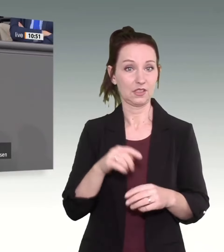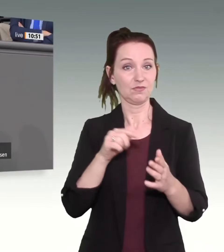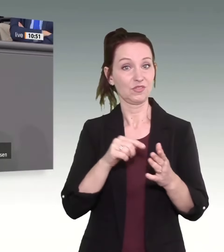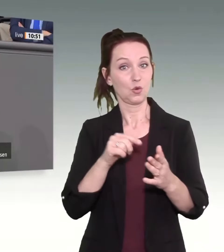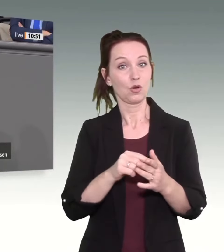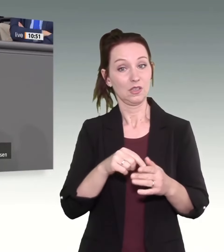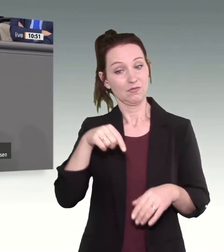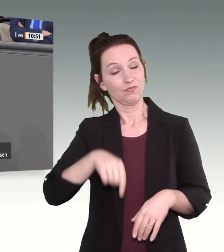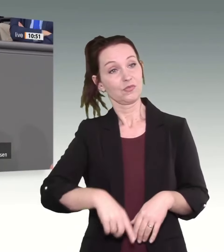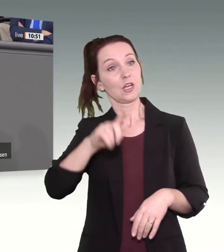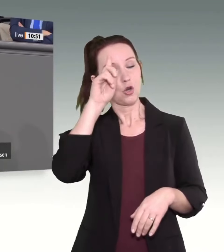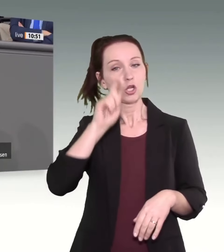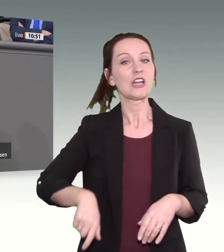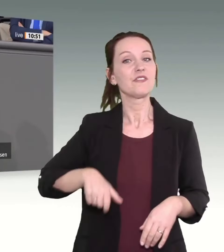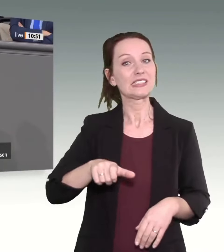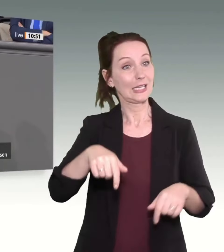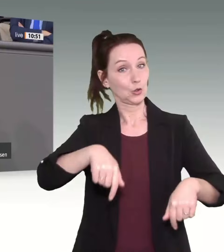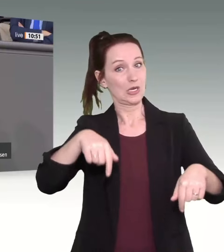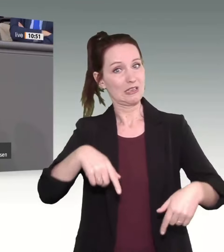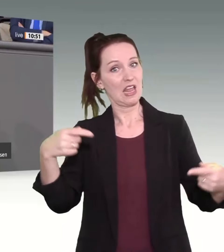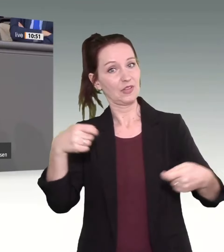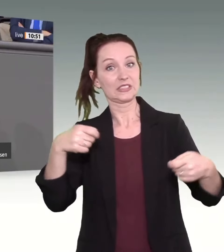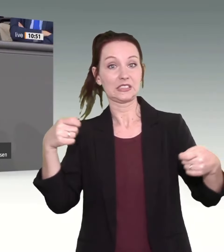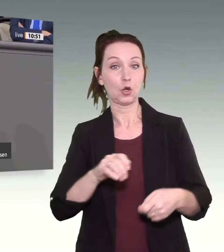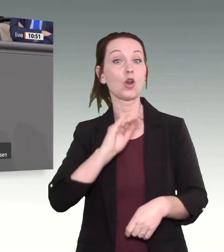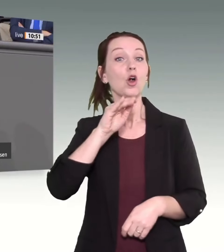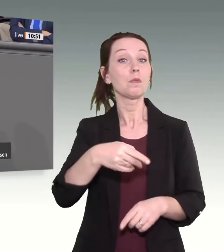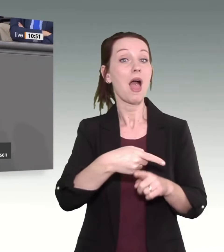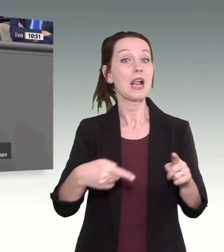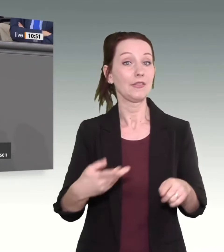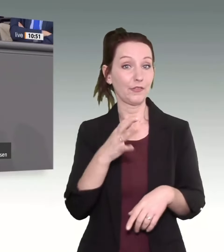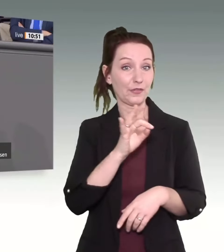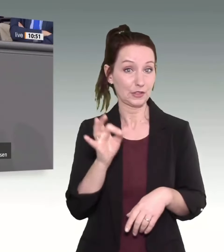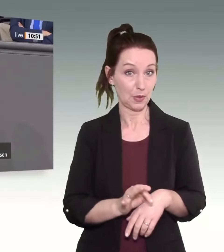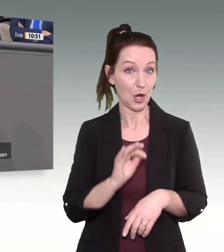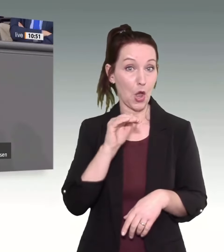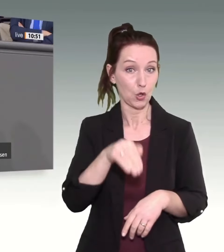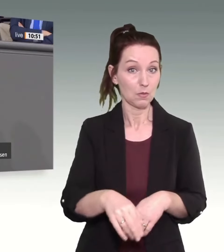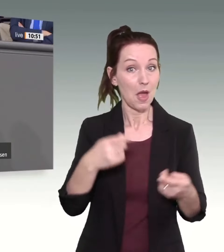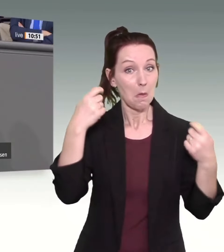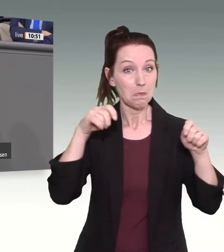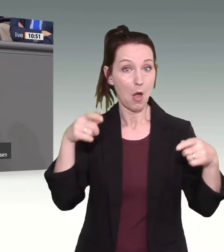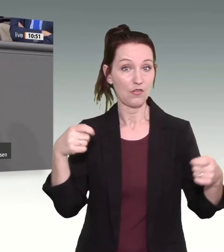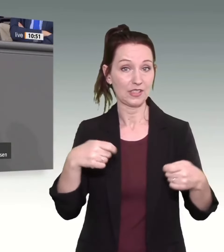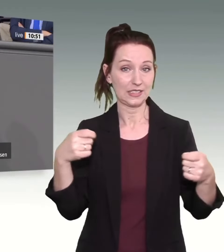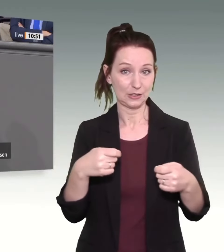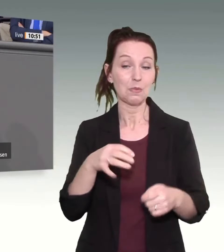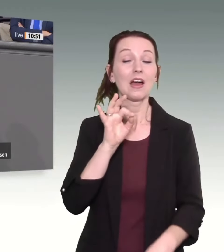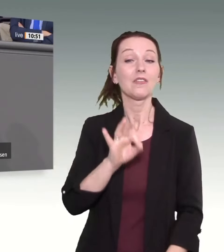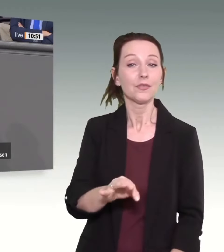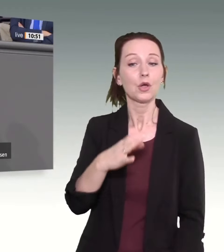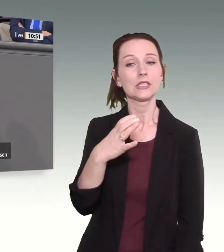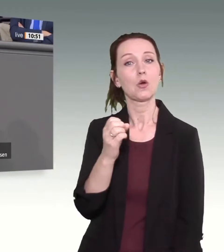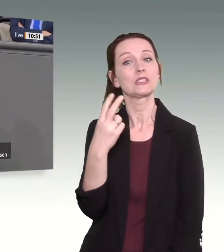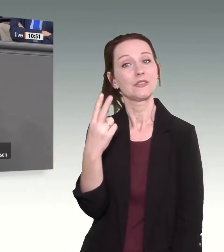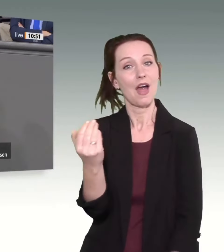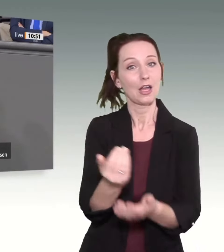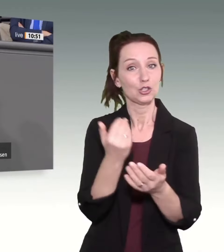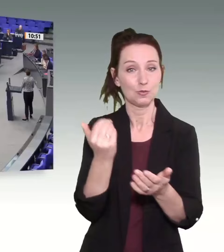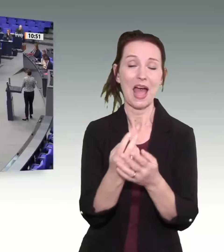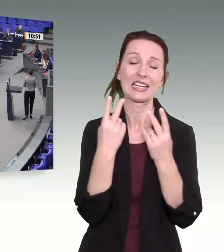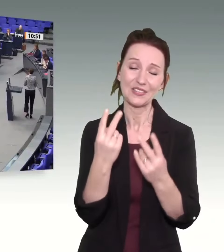Deutschland sind Bauinvestitionen, aber der natürlich auch für das CO2-Einsparen so unglaublich wichtig ist wie der Baubereich. Herzlichen Dank, und heute können wir uns freuen.